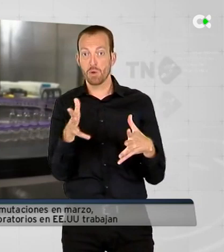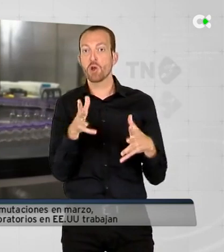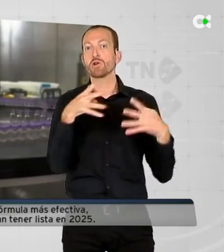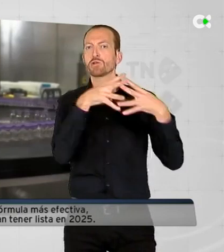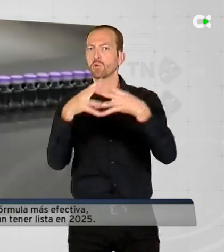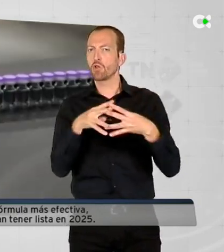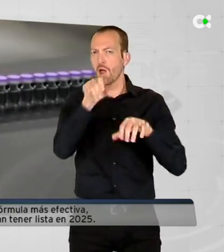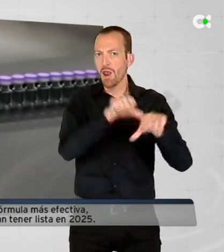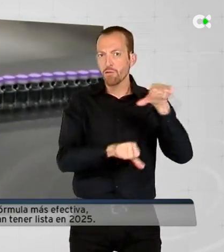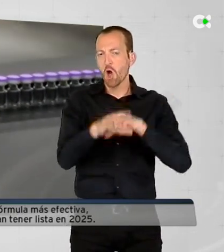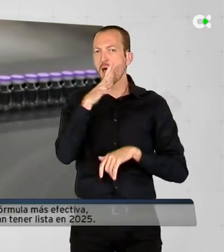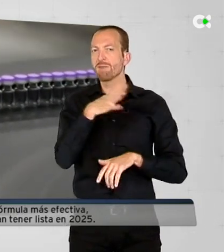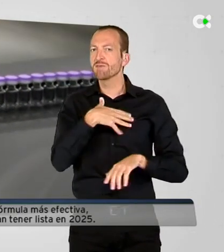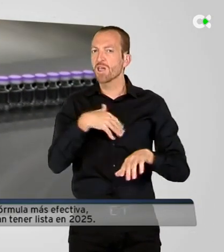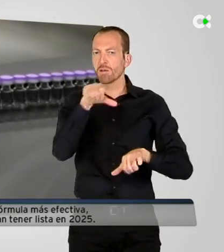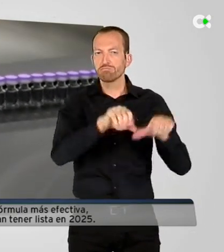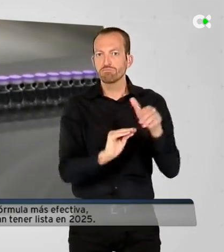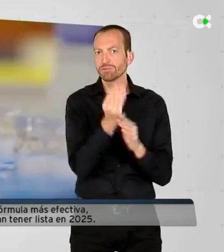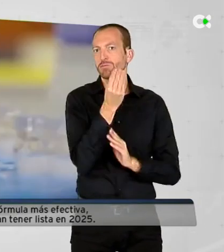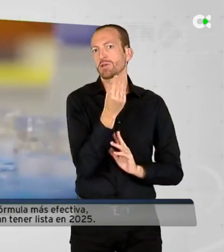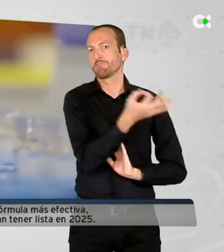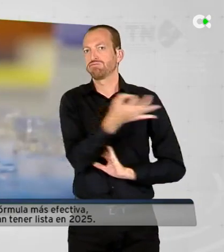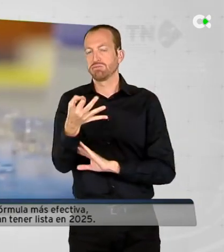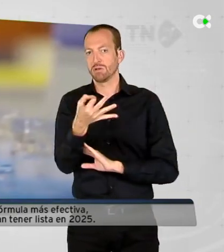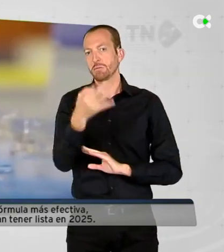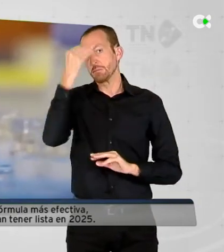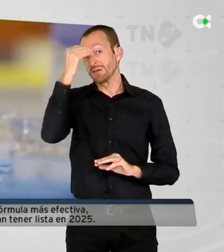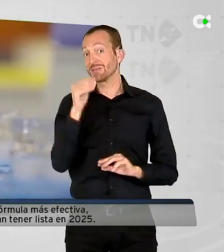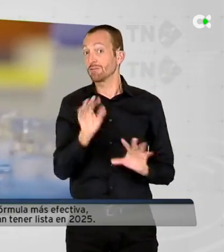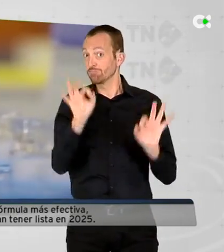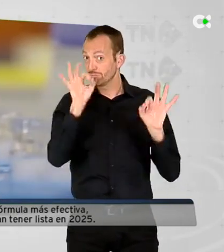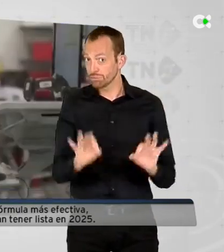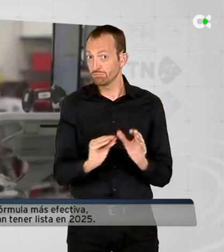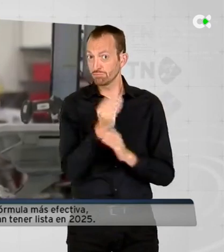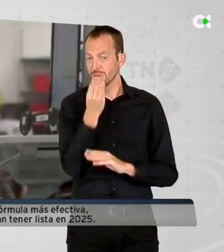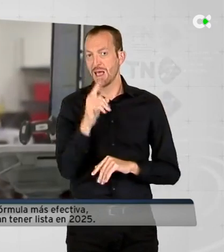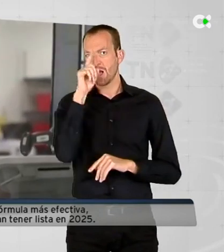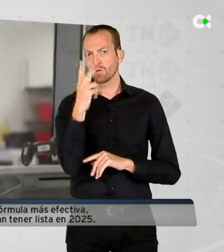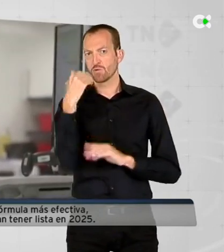Estados Unidos trabajan en una fórmula más efectiva que esperan tener lista en 2025.